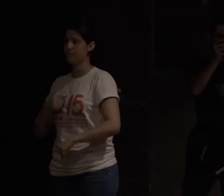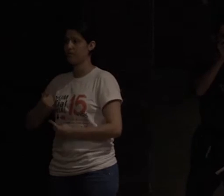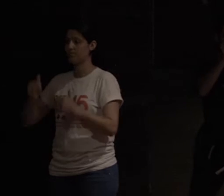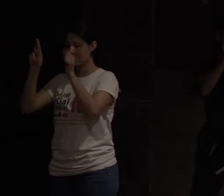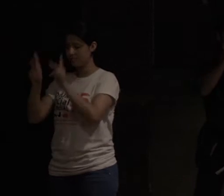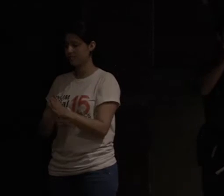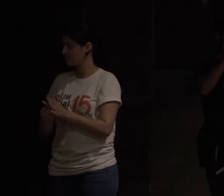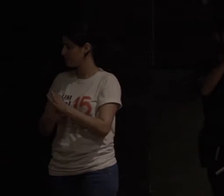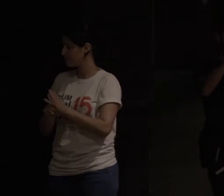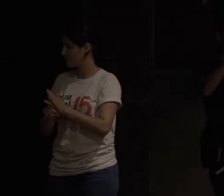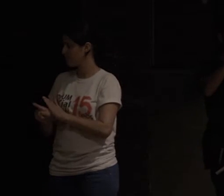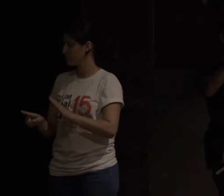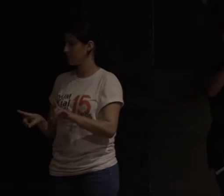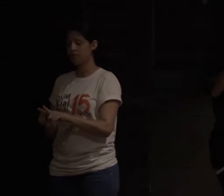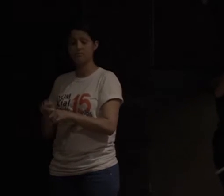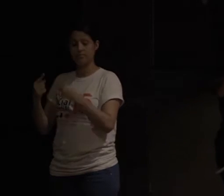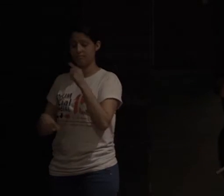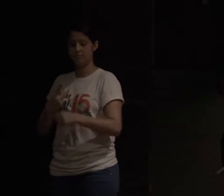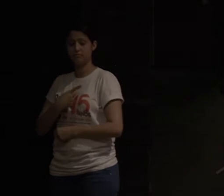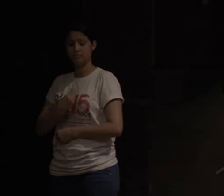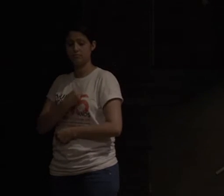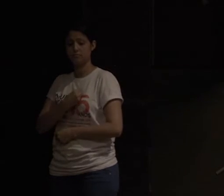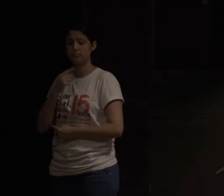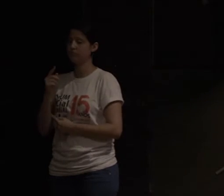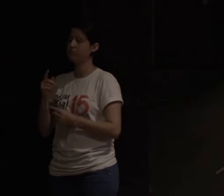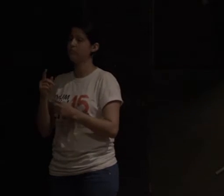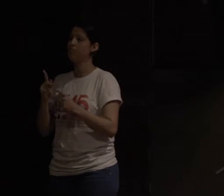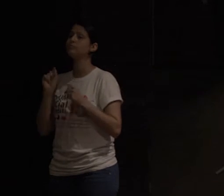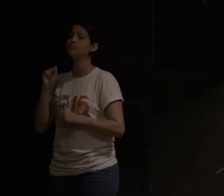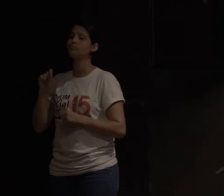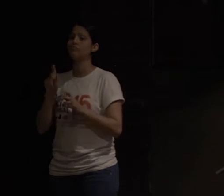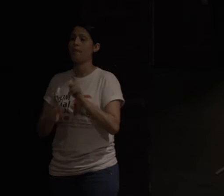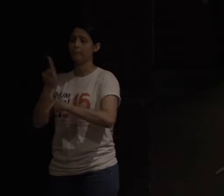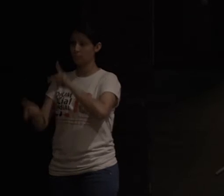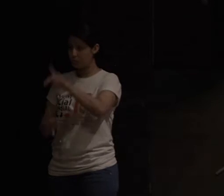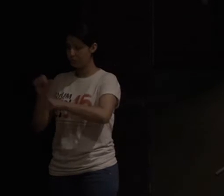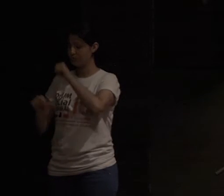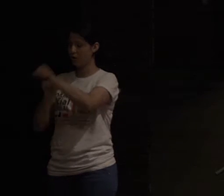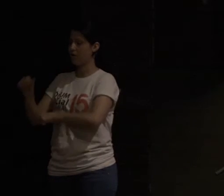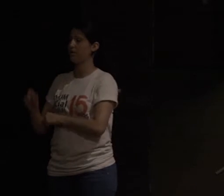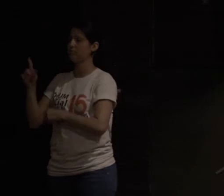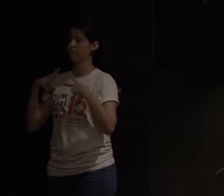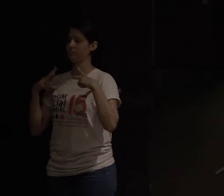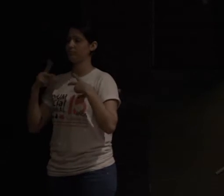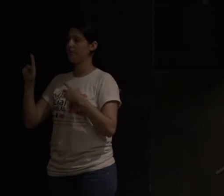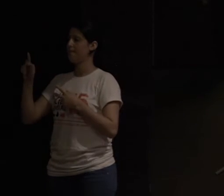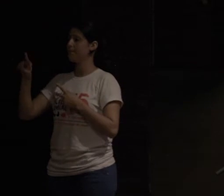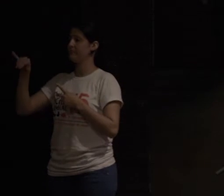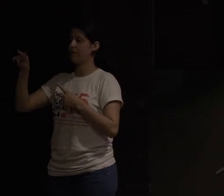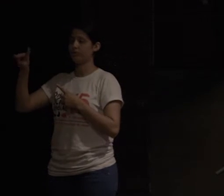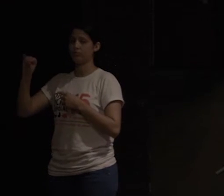transferir o financiamento público para o setor privado, que vai tornar mais difícil aos investigadores, aos